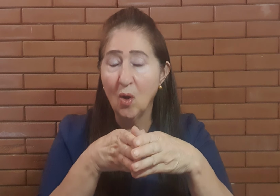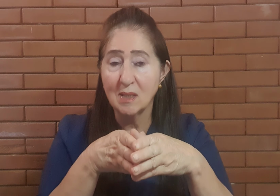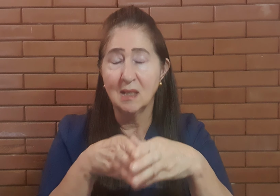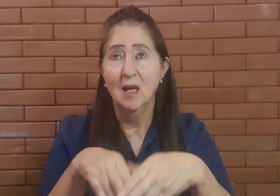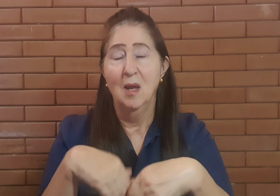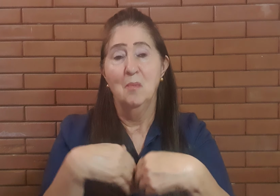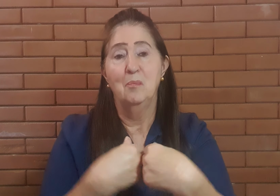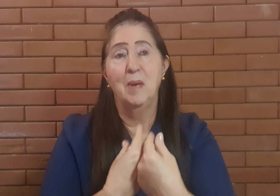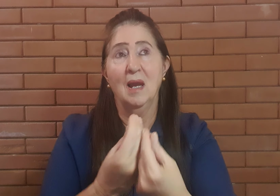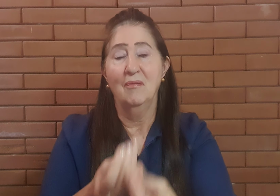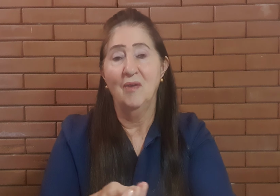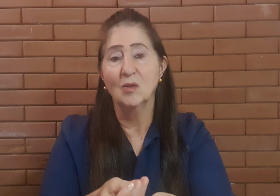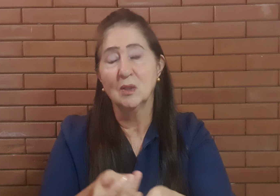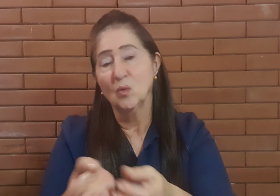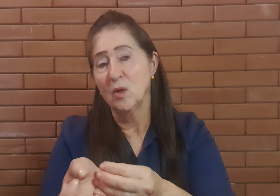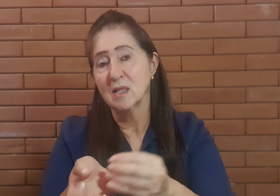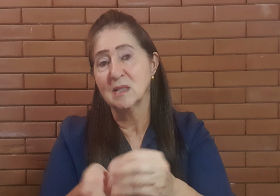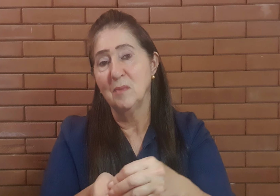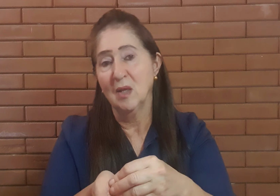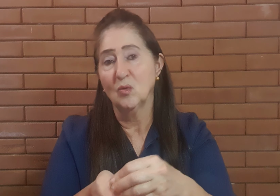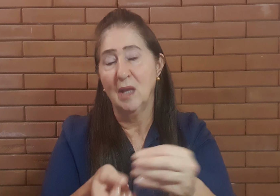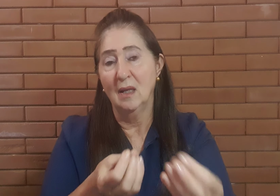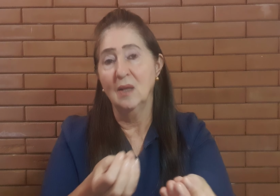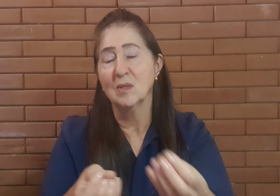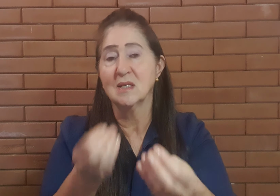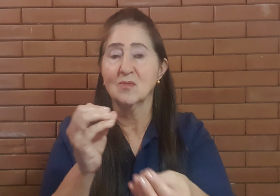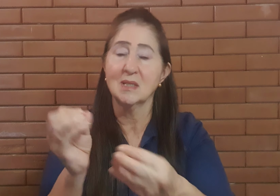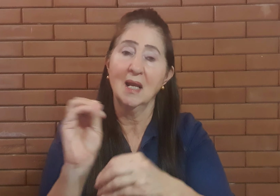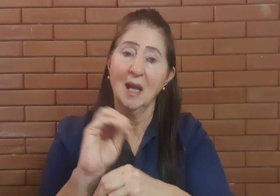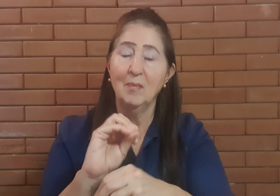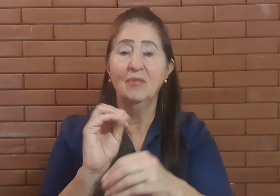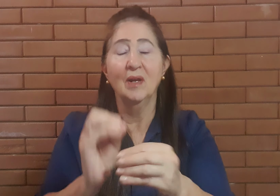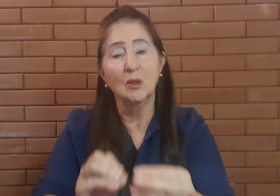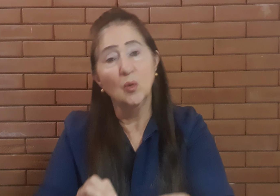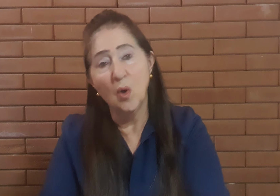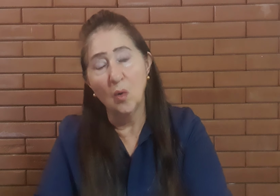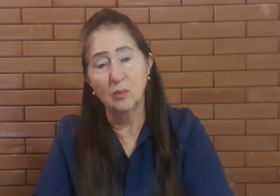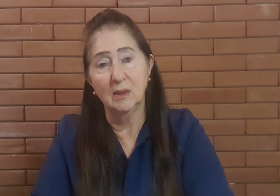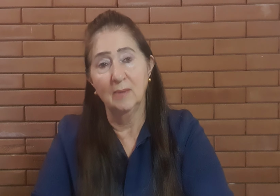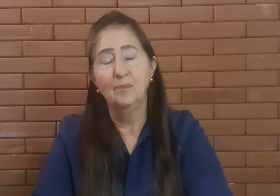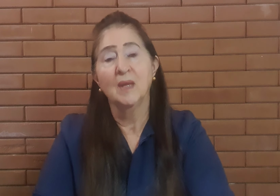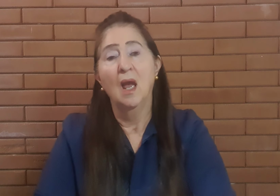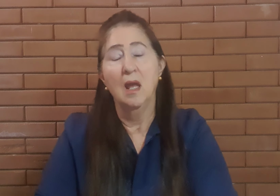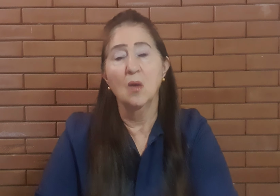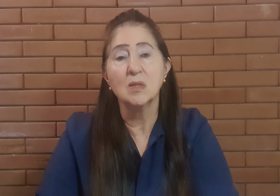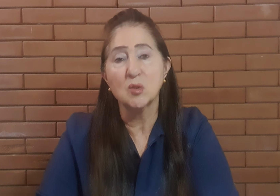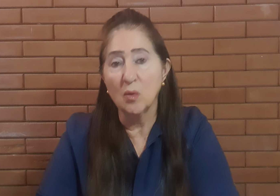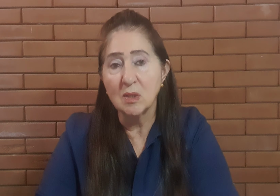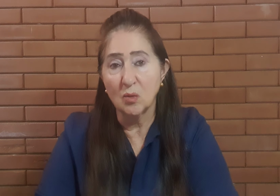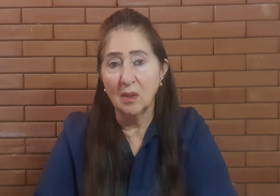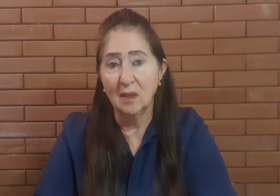coisa, pela falta do conhecimento da língua, às vezes você acaba falando outra. Eu estou estudando a